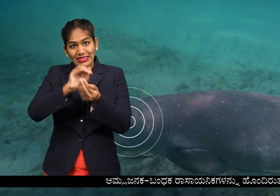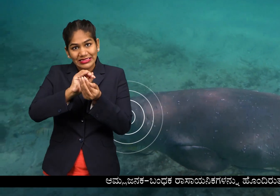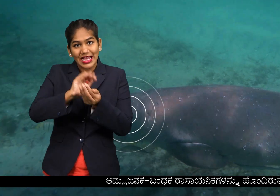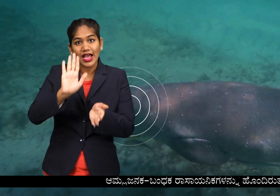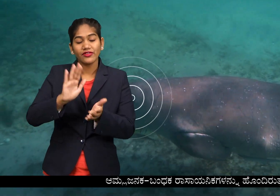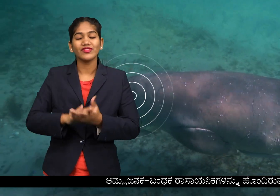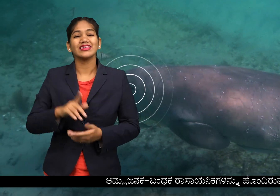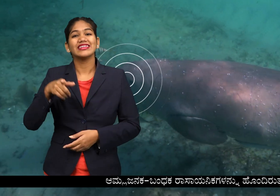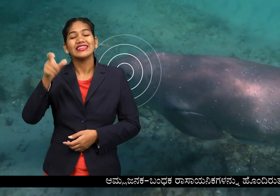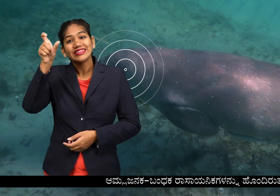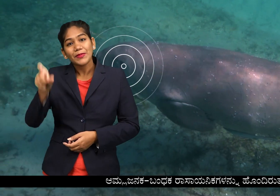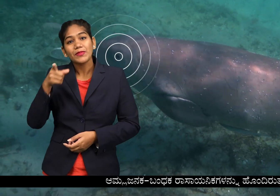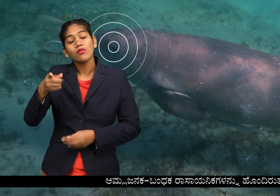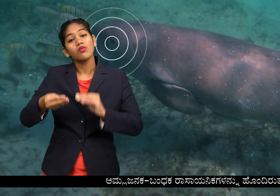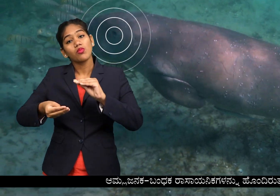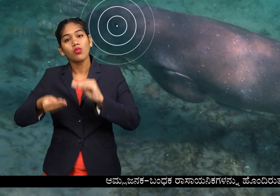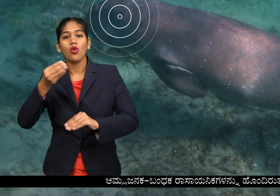ಹೊಂದಿರುತ್ತೆ.